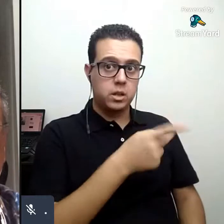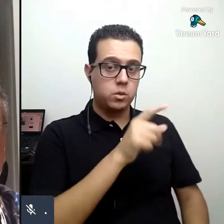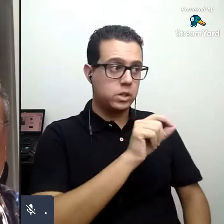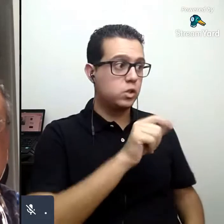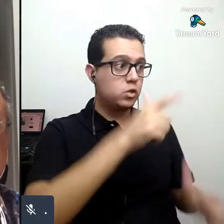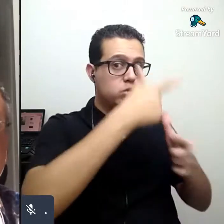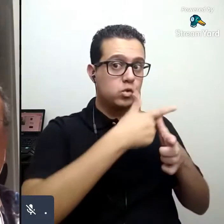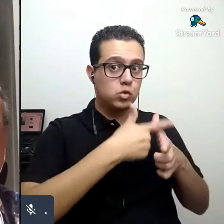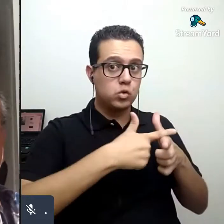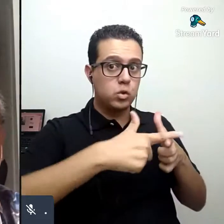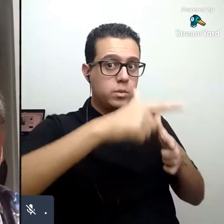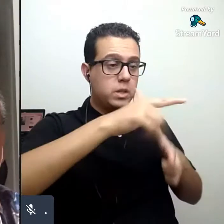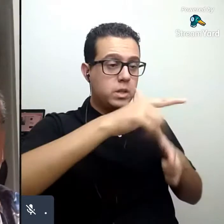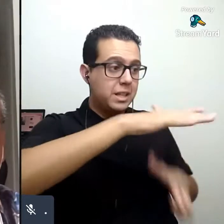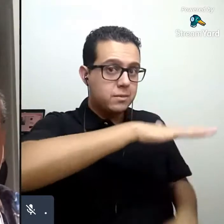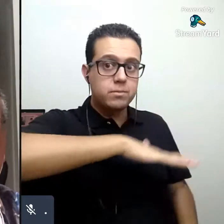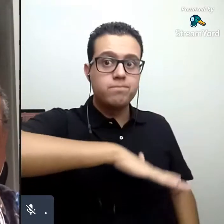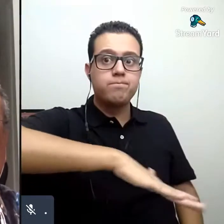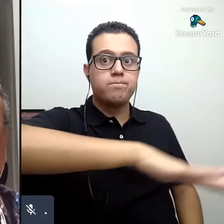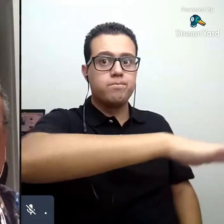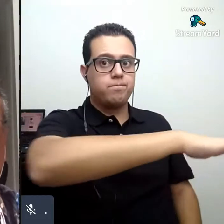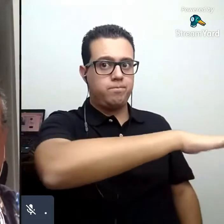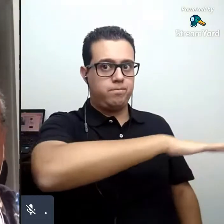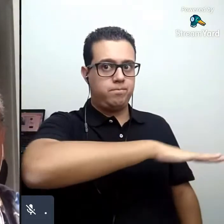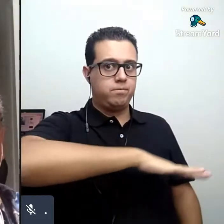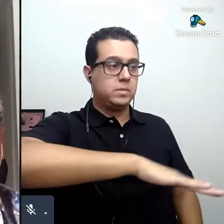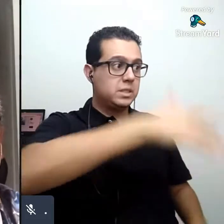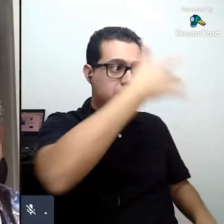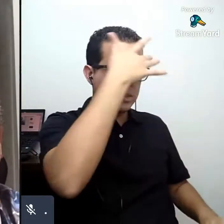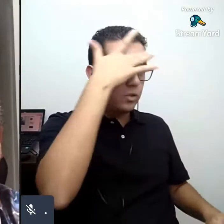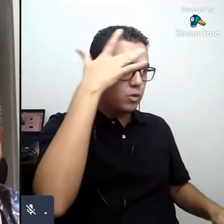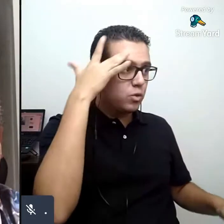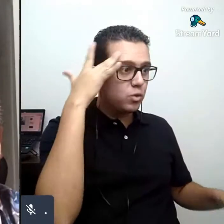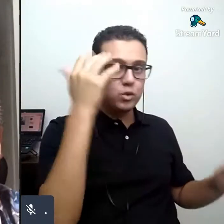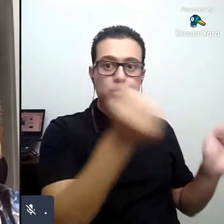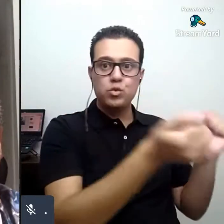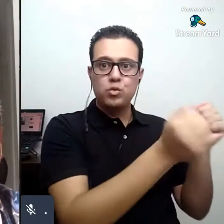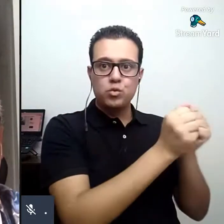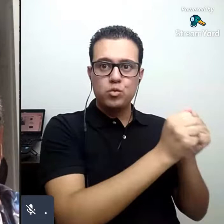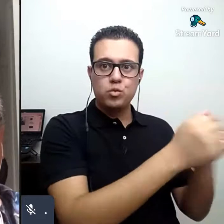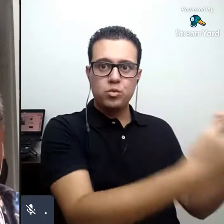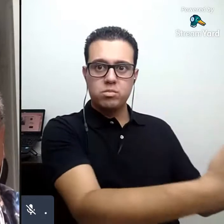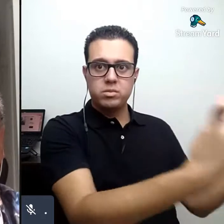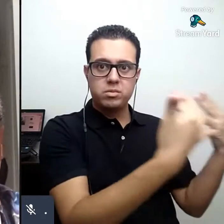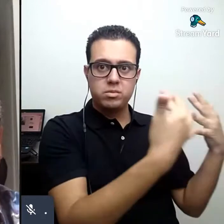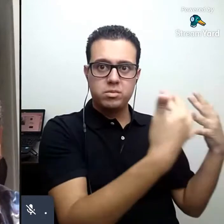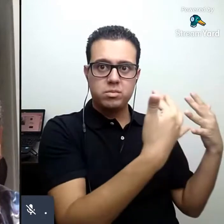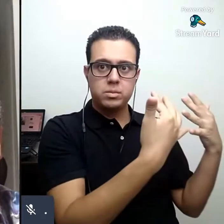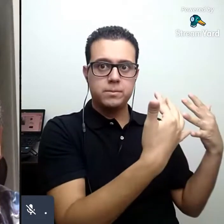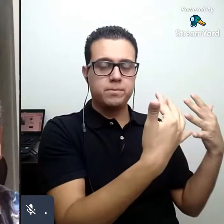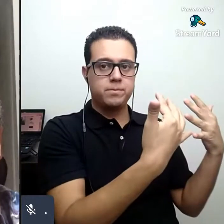galileus, de toda a audiência que está ali. O que vocês querem ver são sinais, o que vocês querem ver